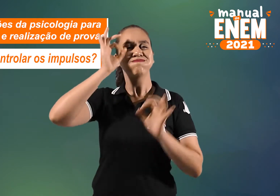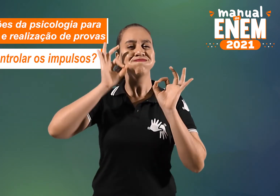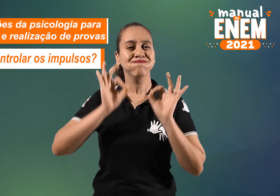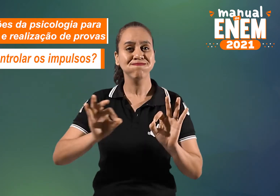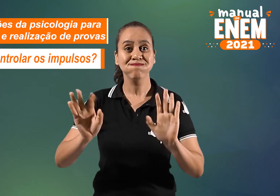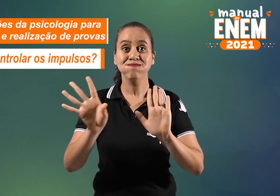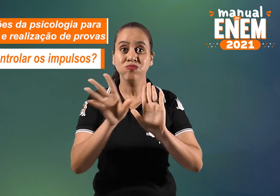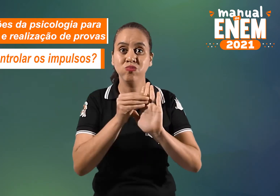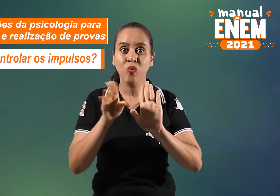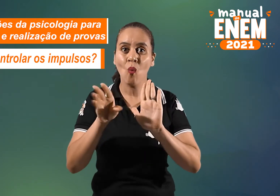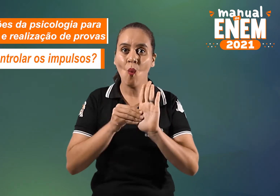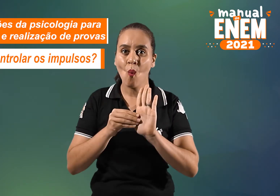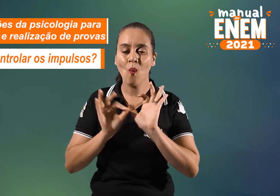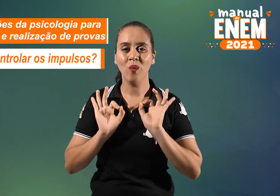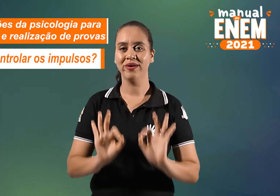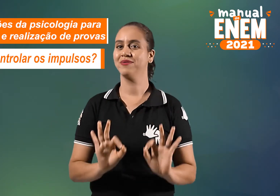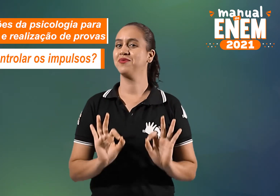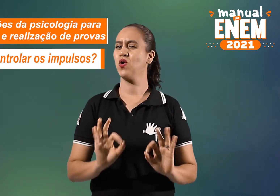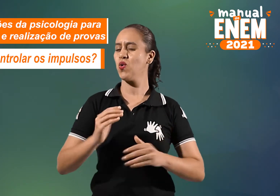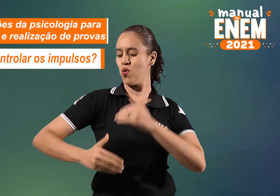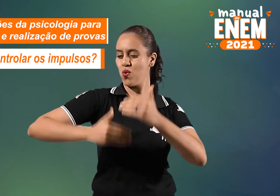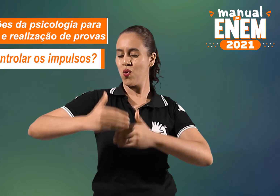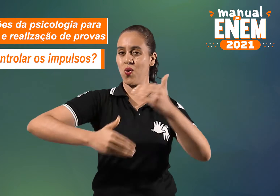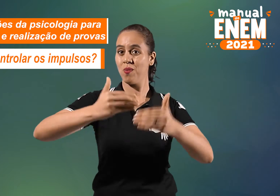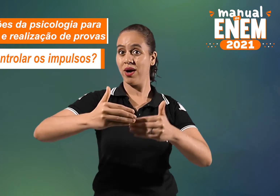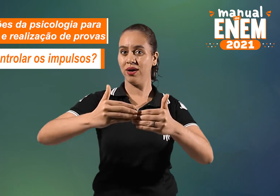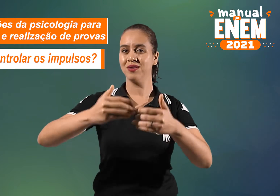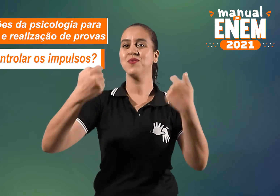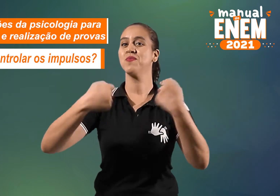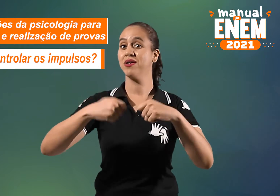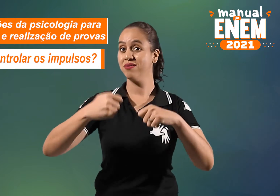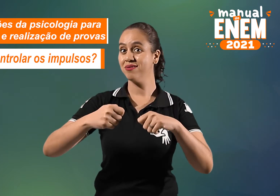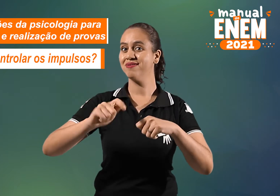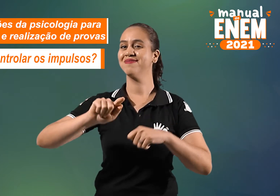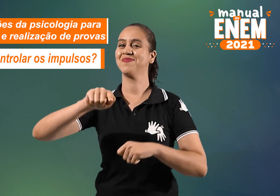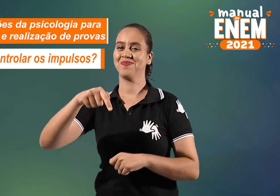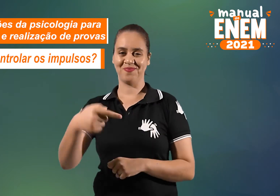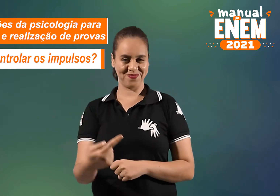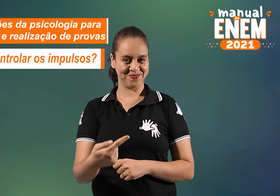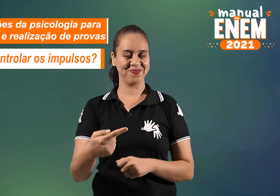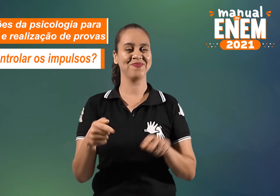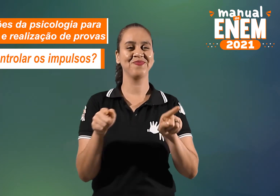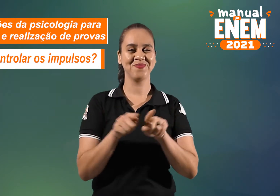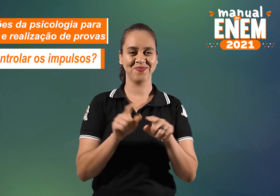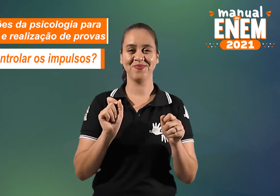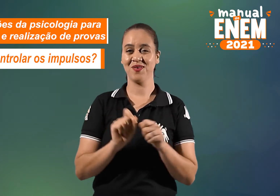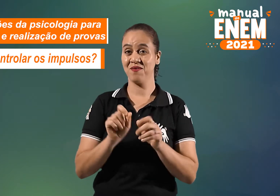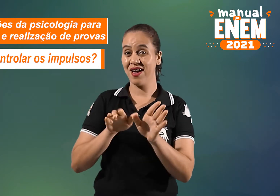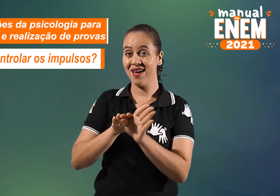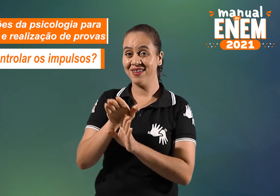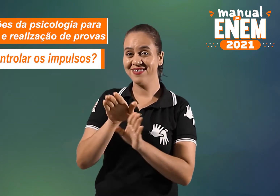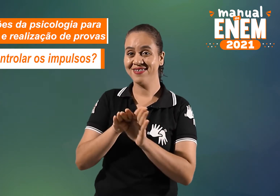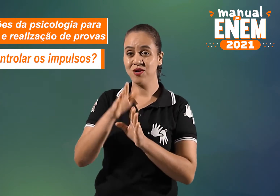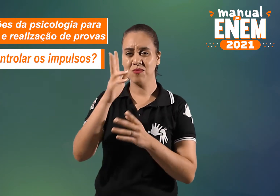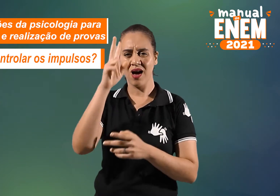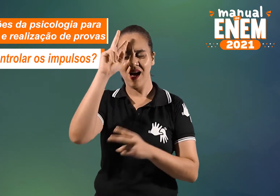e, consequentemente, na possibilidade de evocá-lo quando necessário. Faça também uma